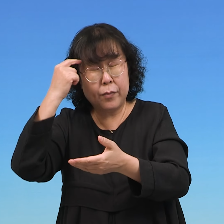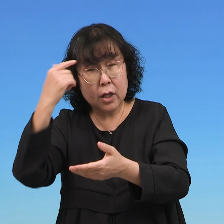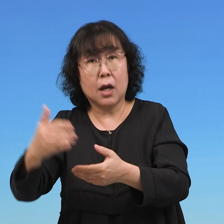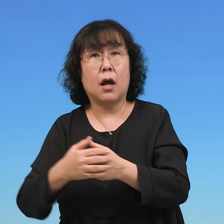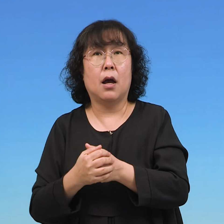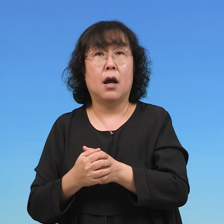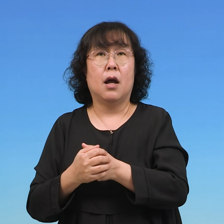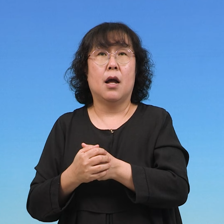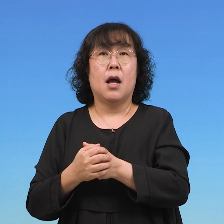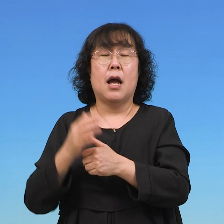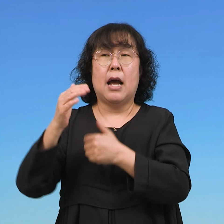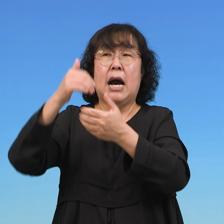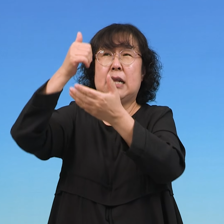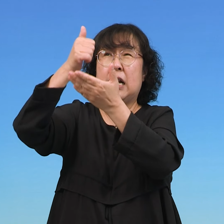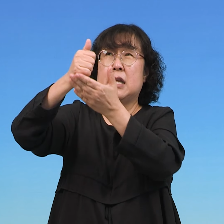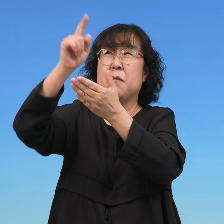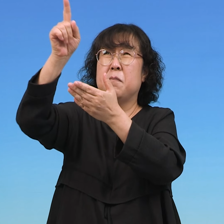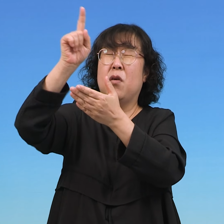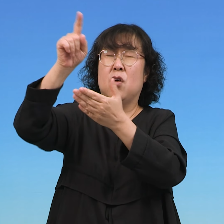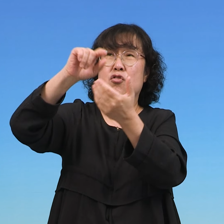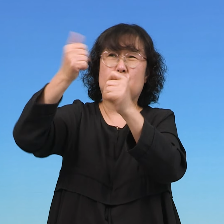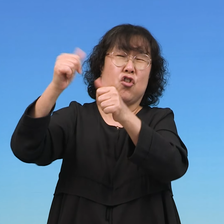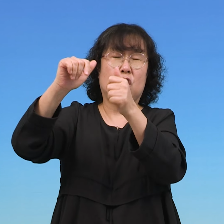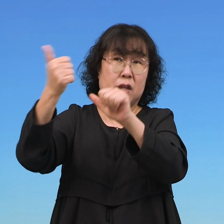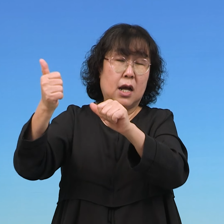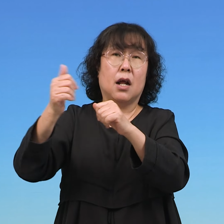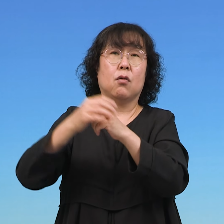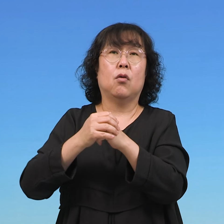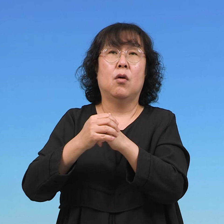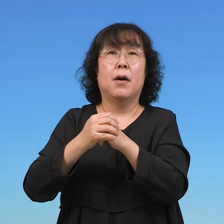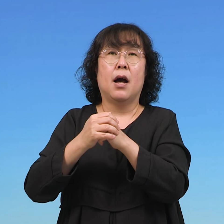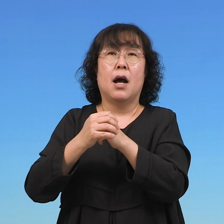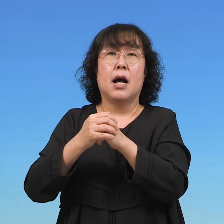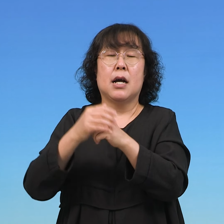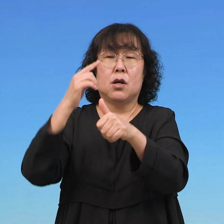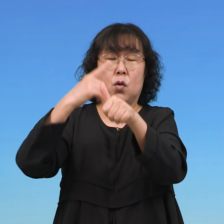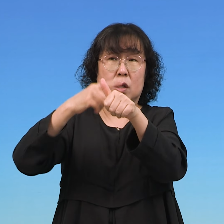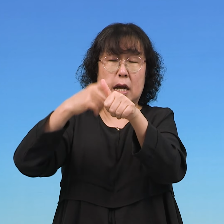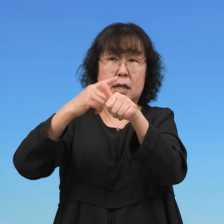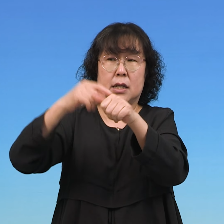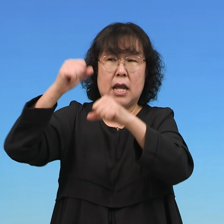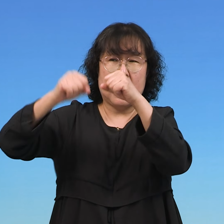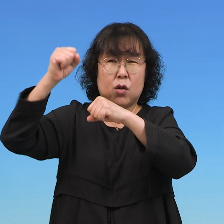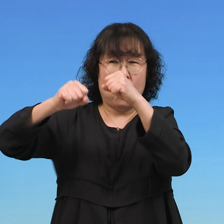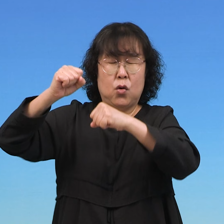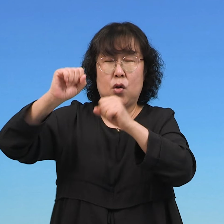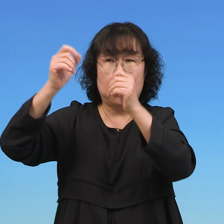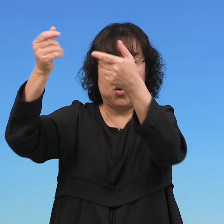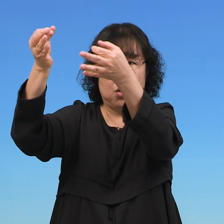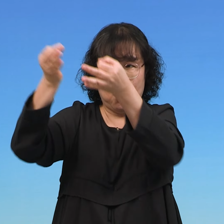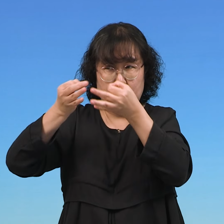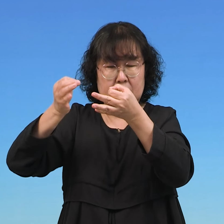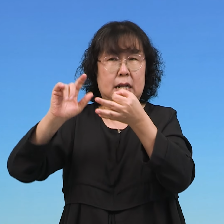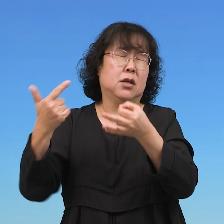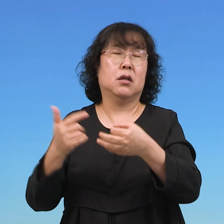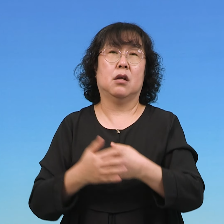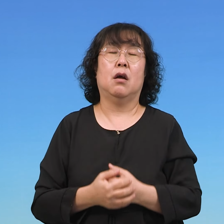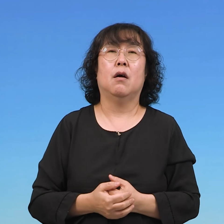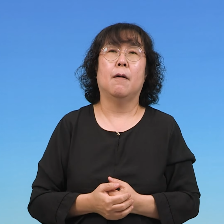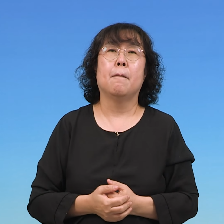그렇게 조롱하며 삿대질하며 당신은 죽었다고, 무능하다고 삿대질하는 그 행위를 보지 않으시고